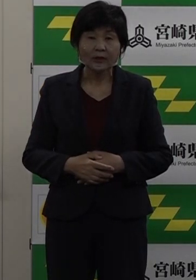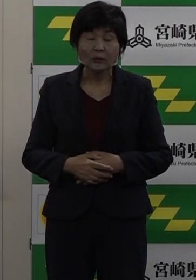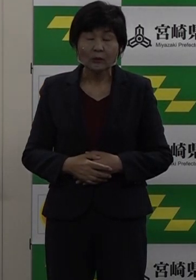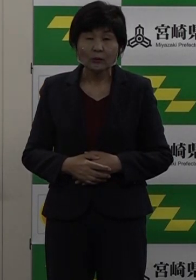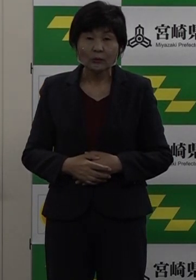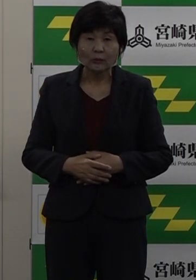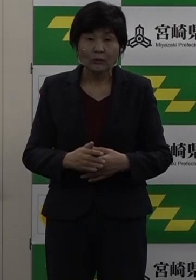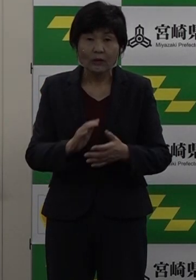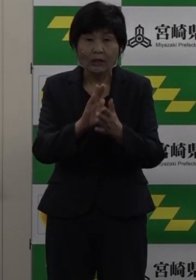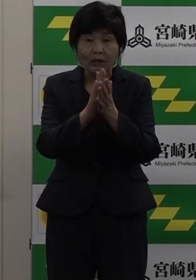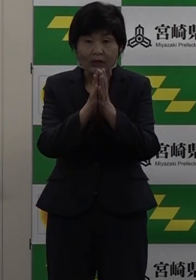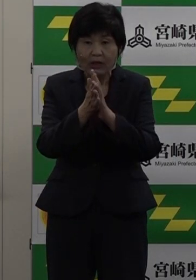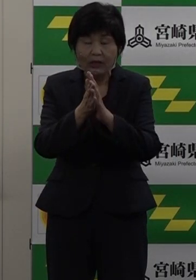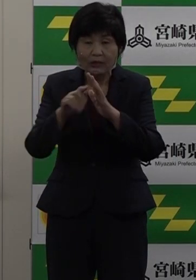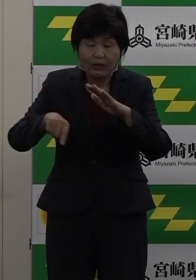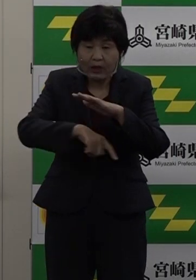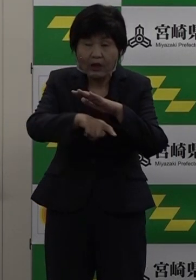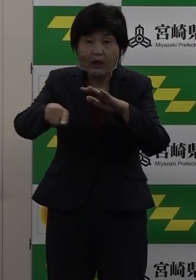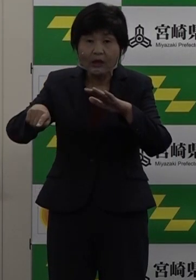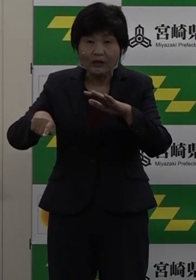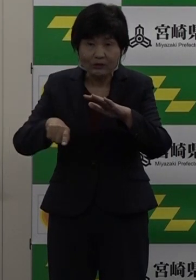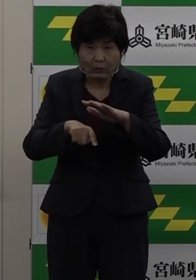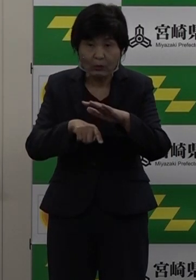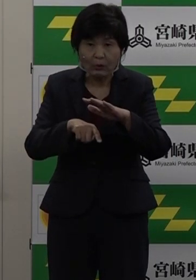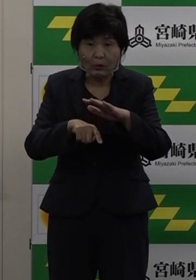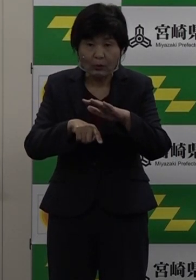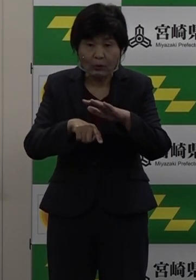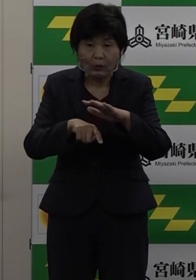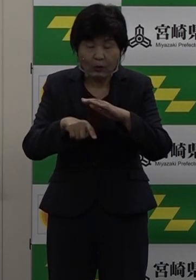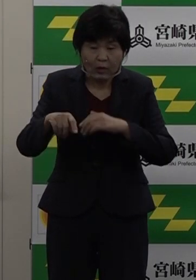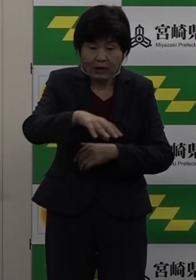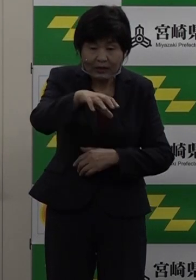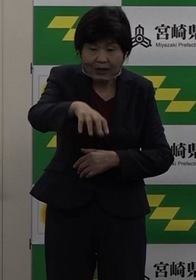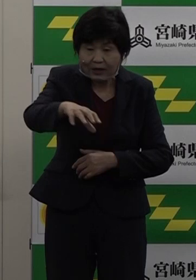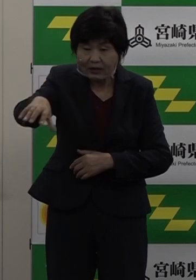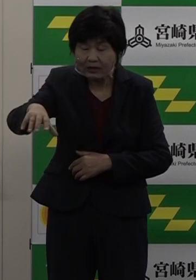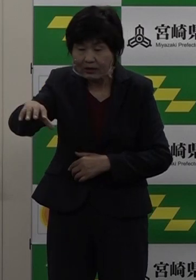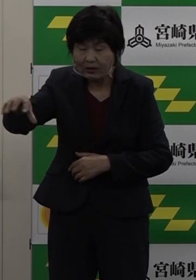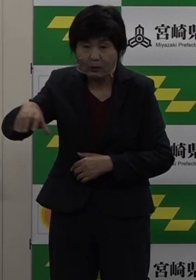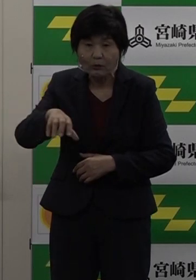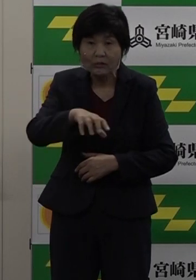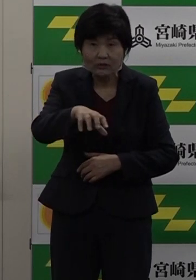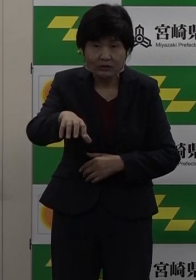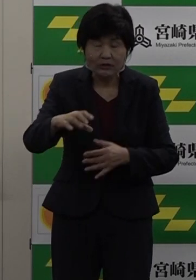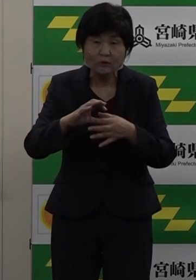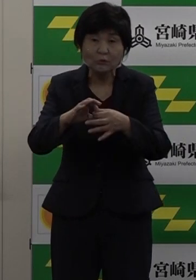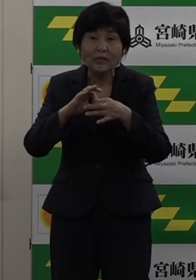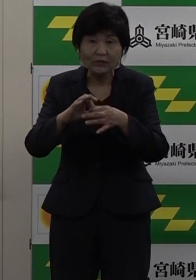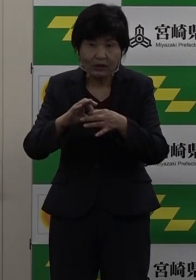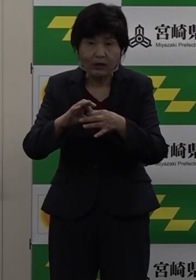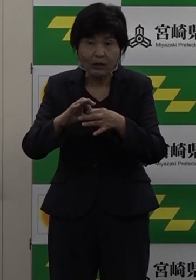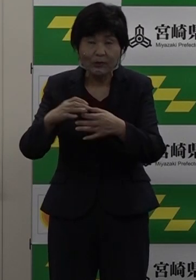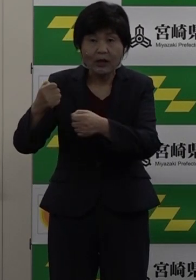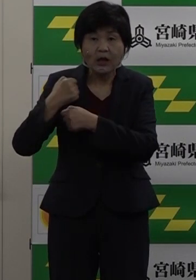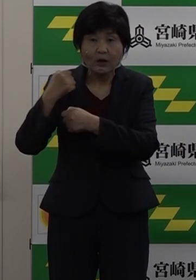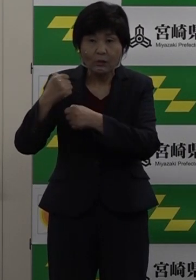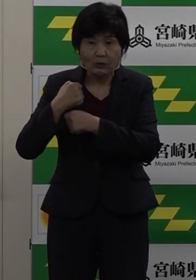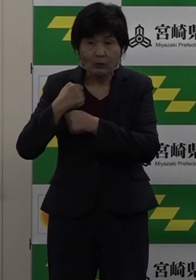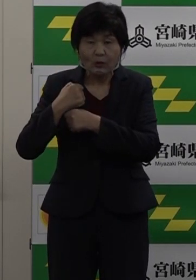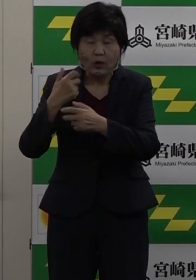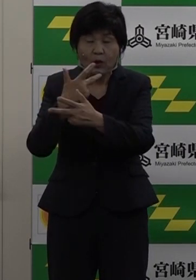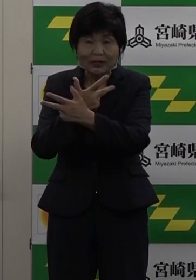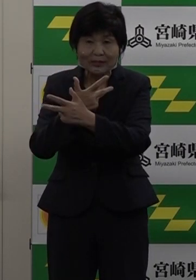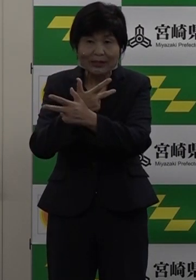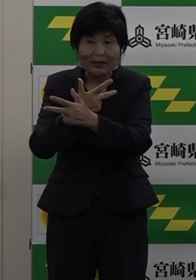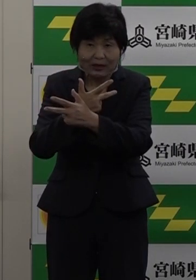県内の県域ごとの感染区分につきましては、都城北諸方県域